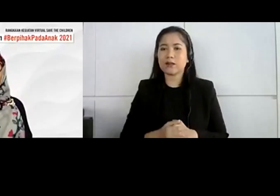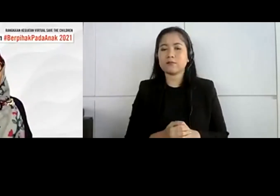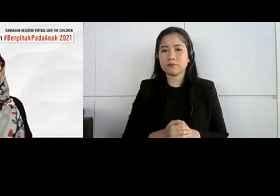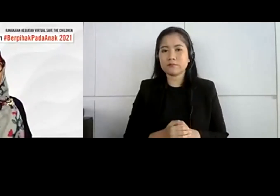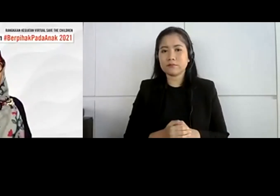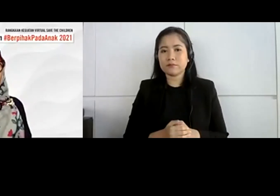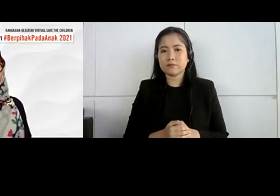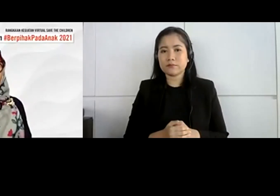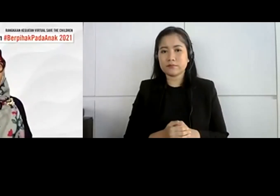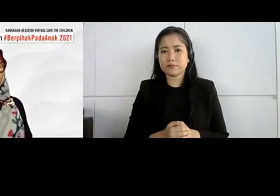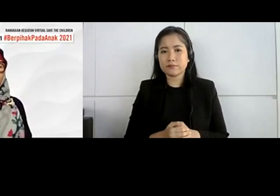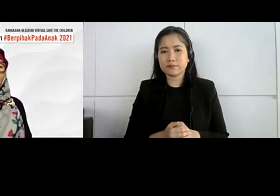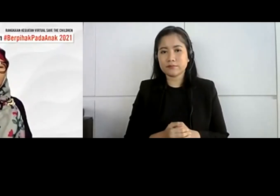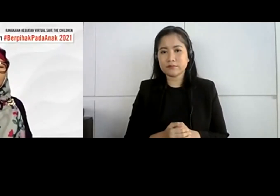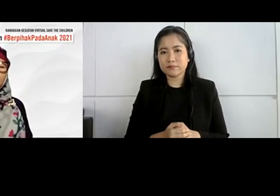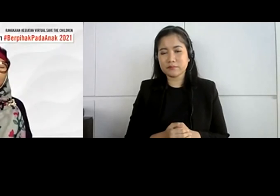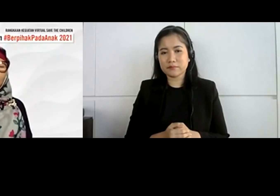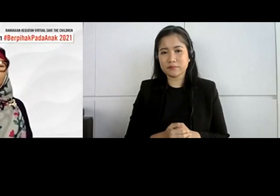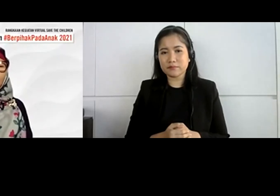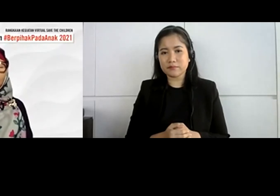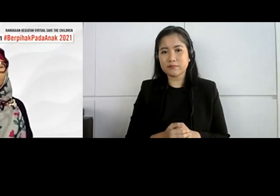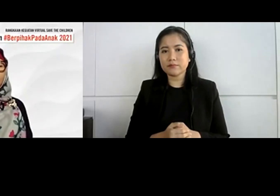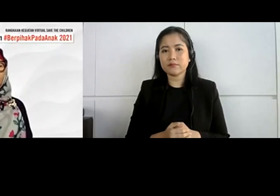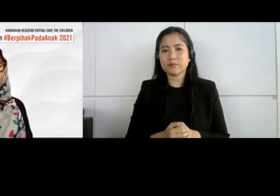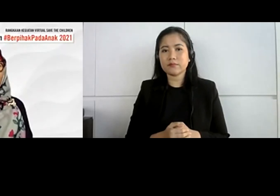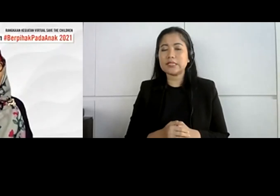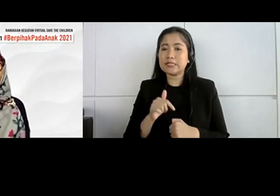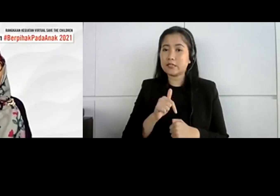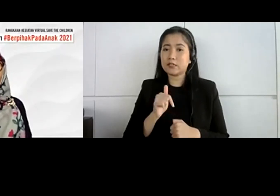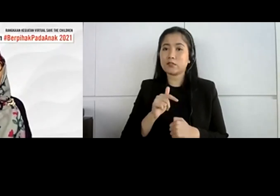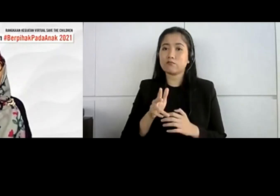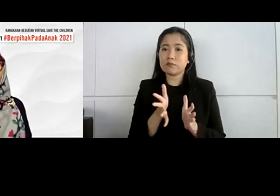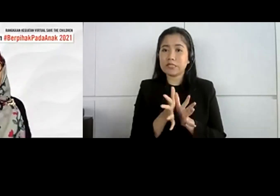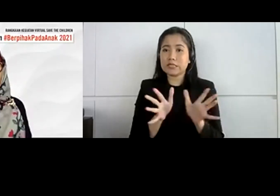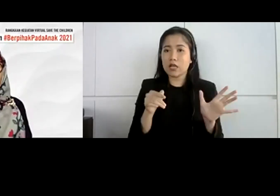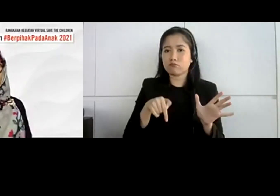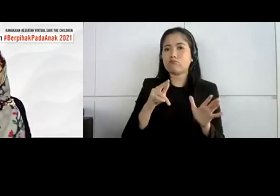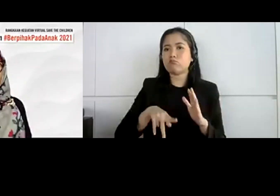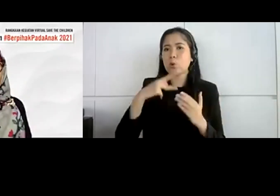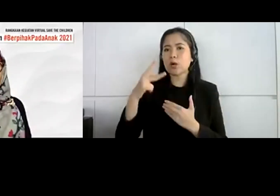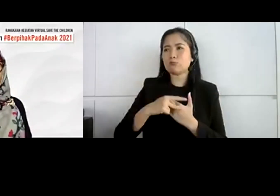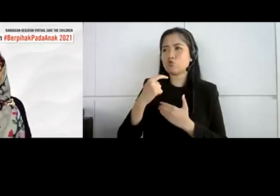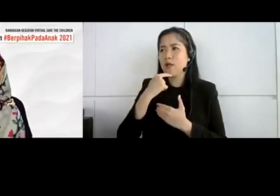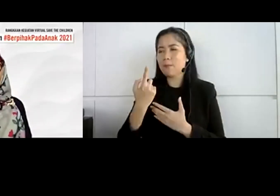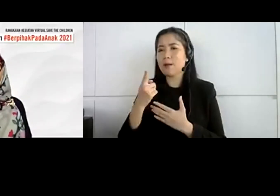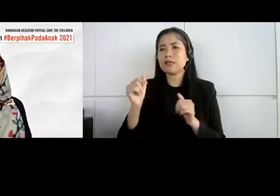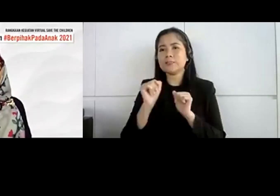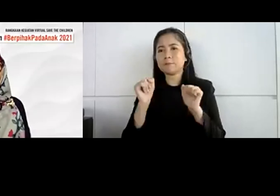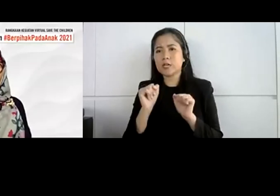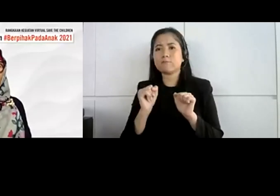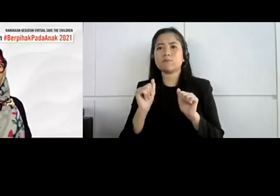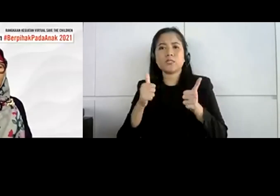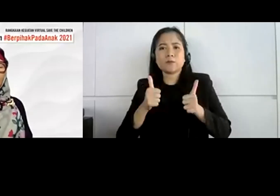Pancasila menjadi sebuah program upaya percepatan penyiapan